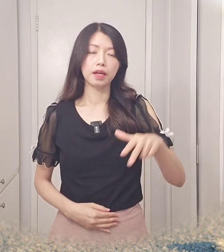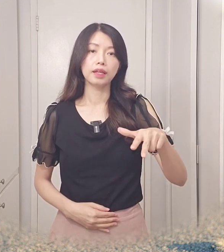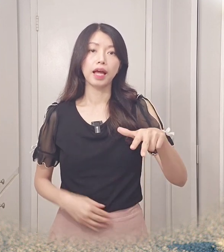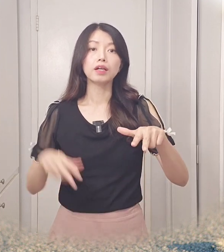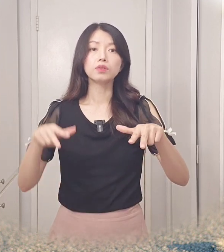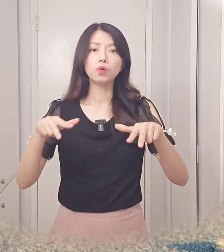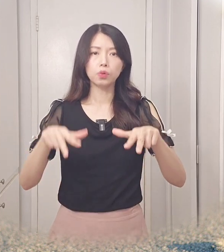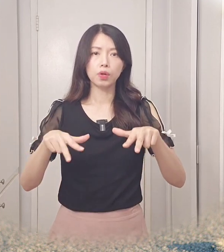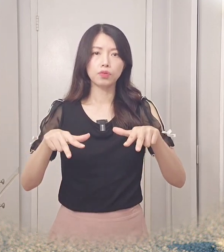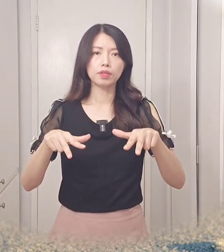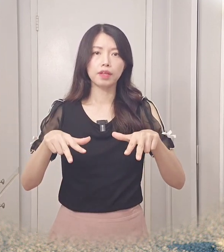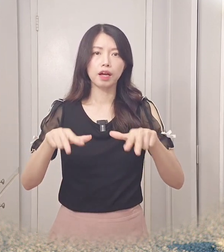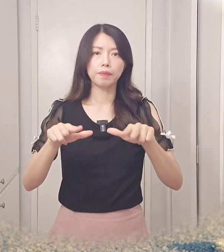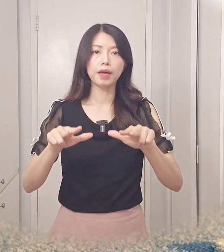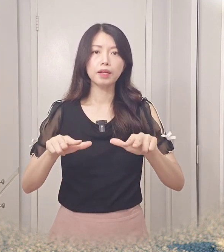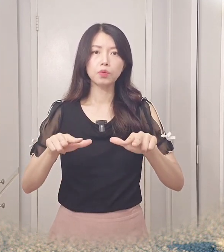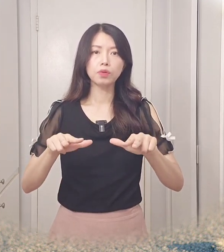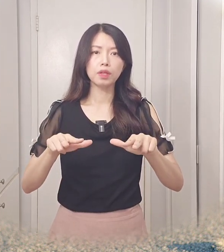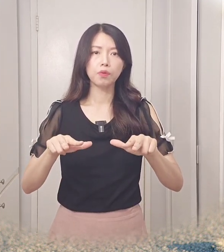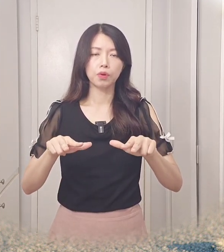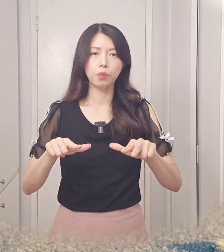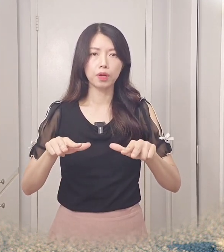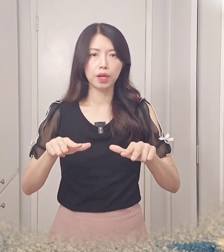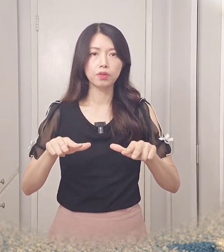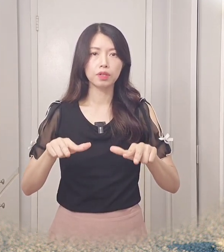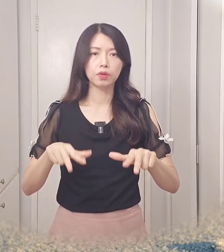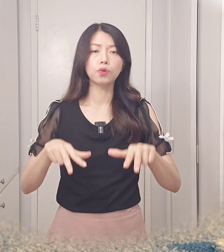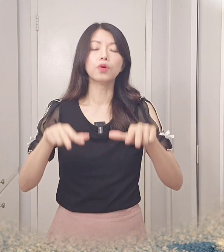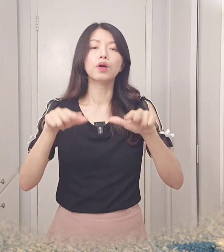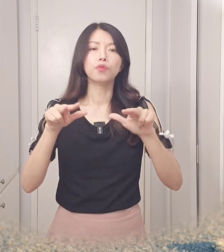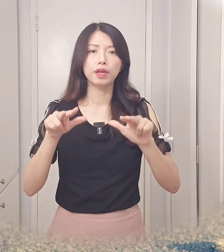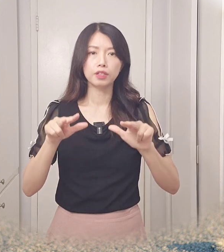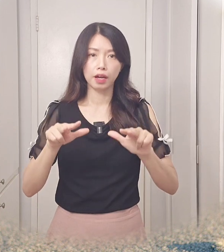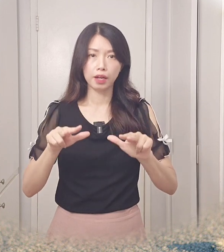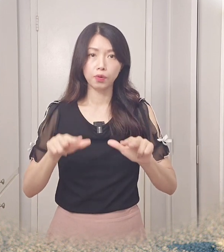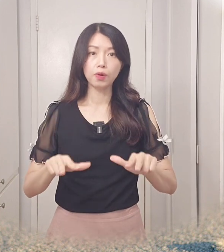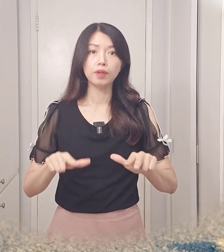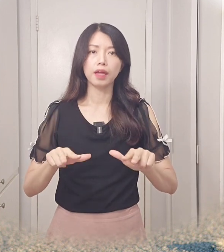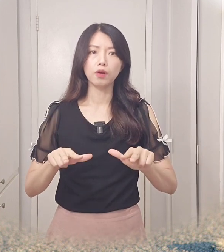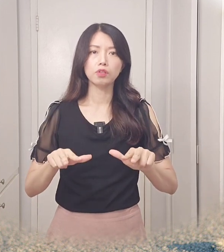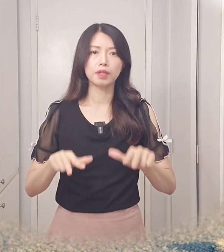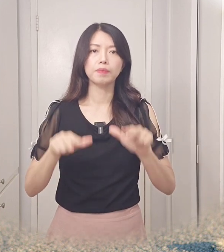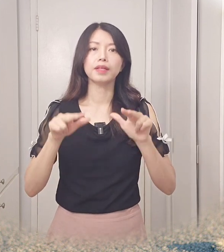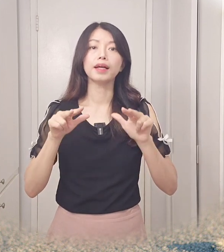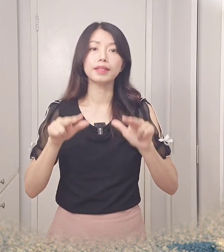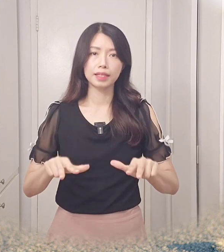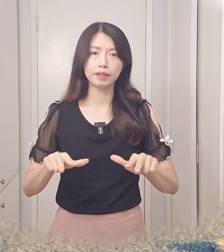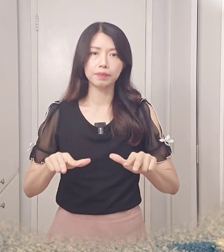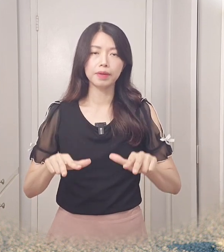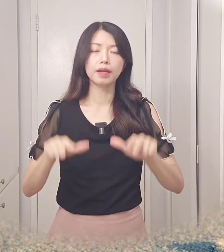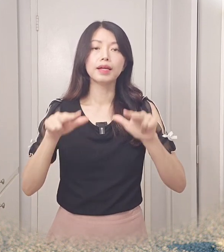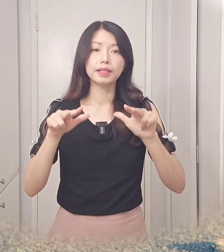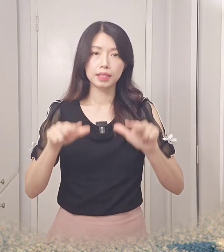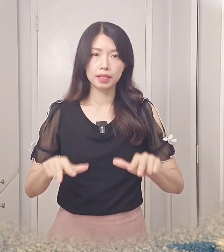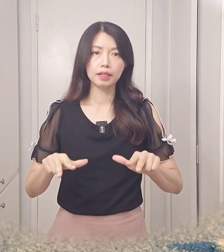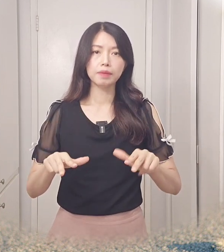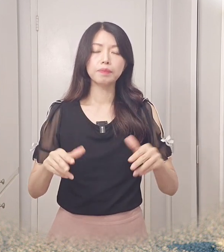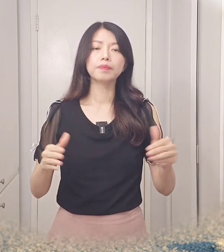지읒을 양손으로 해주신 다음에 손등이 위로 보이게 해주시고 위에서 아래로 내려주시면 됩니다. 지금,